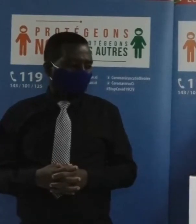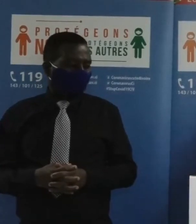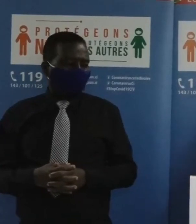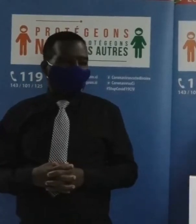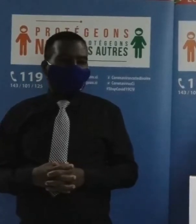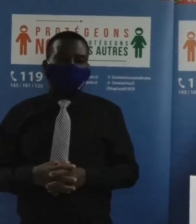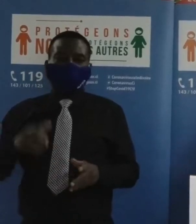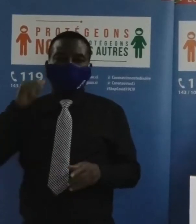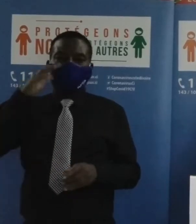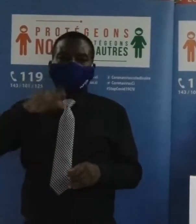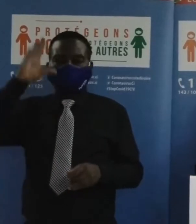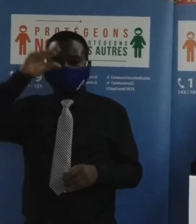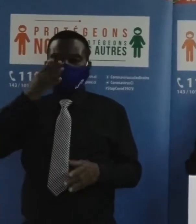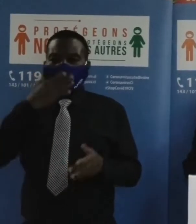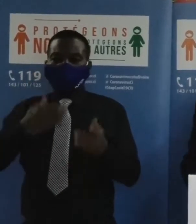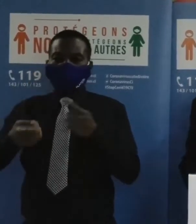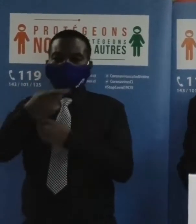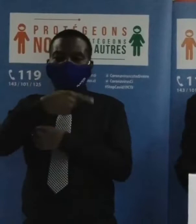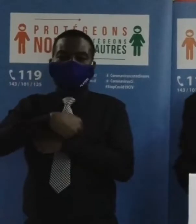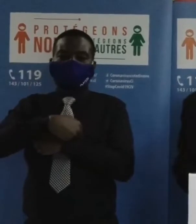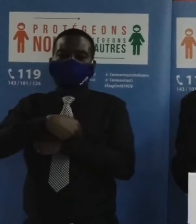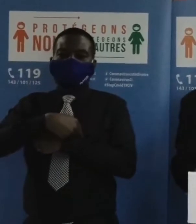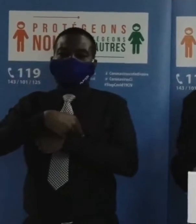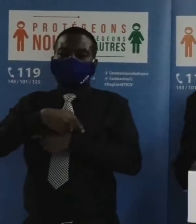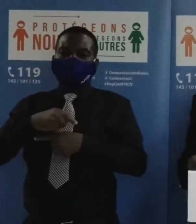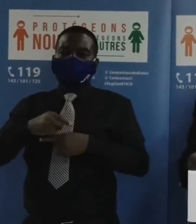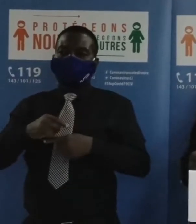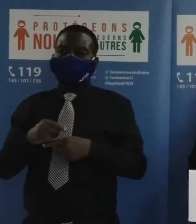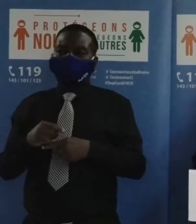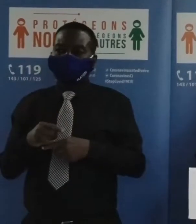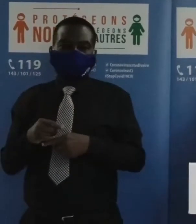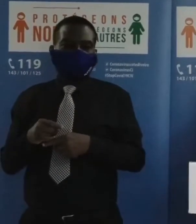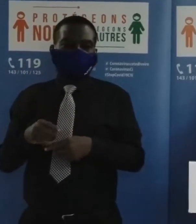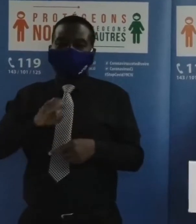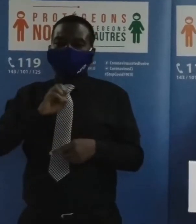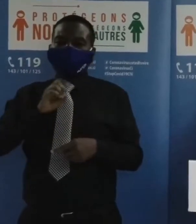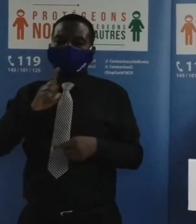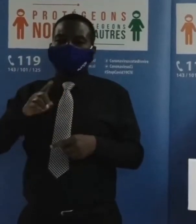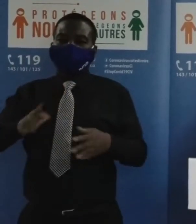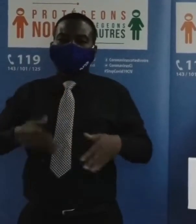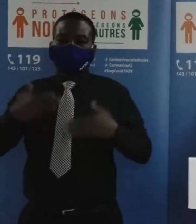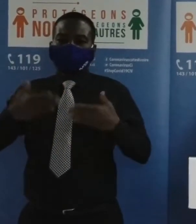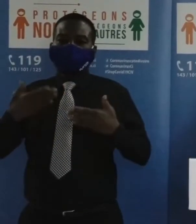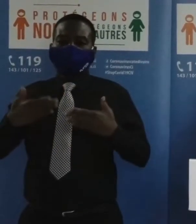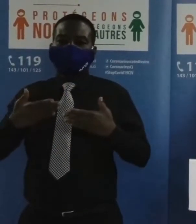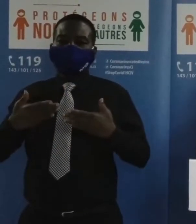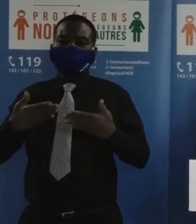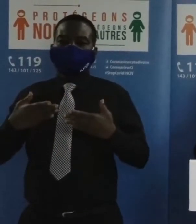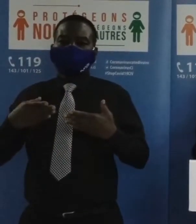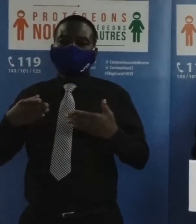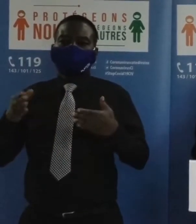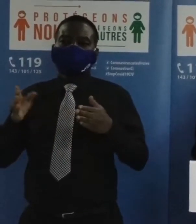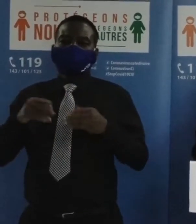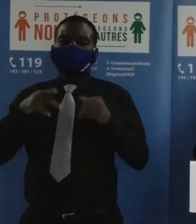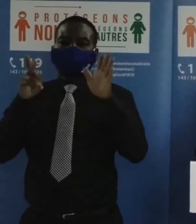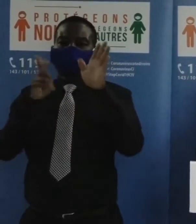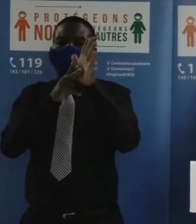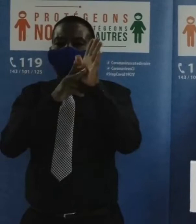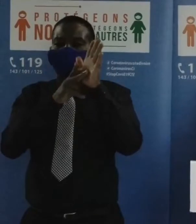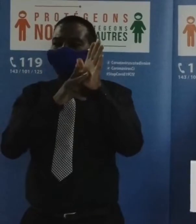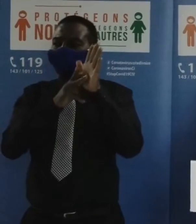mesdames et messieurs bonjour je suis heureuse donc de venir vous présenter